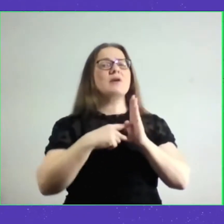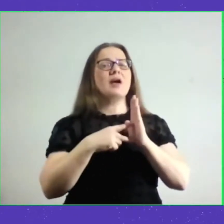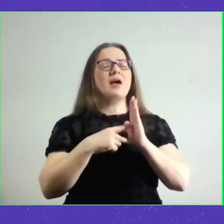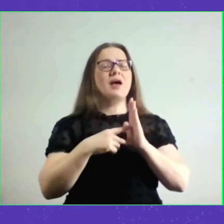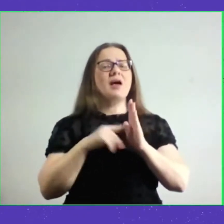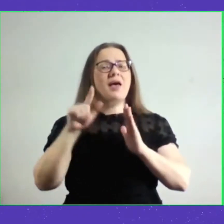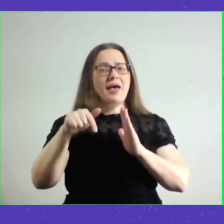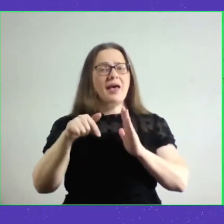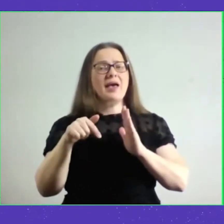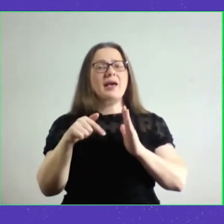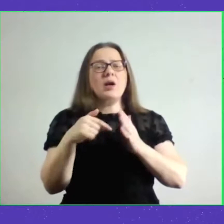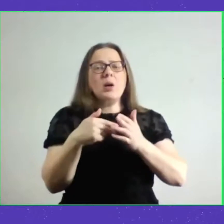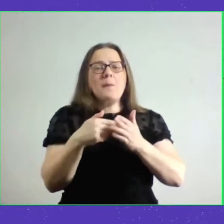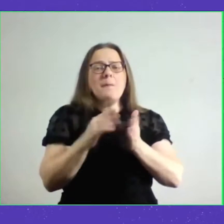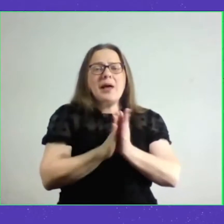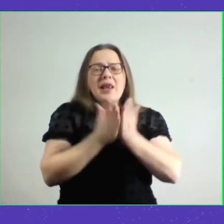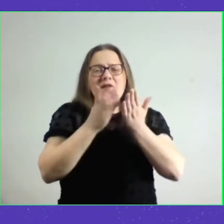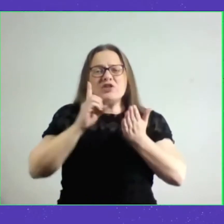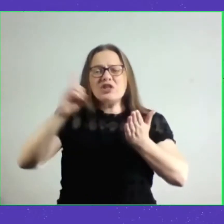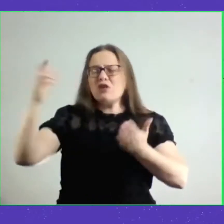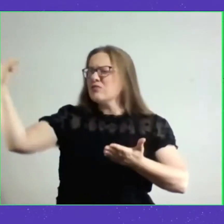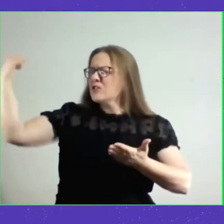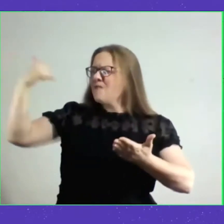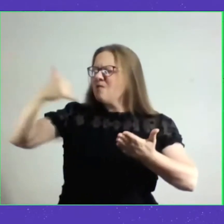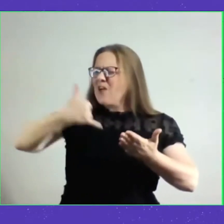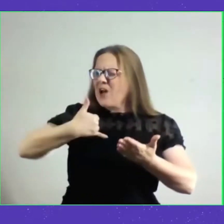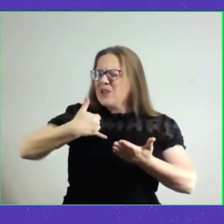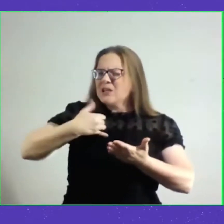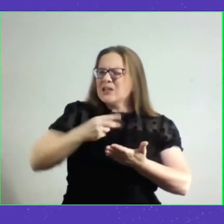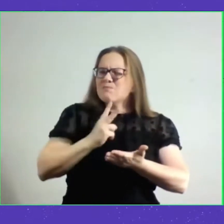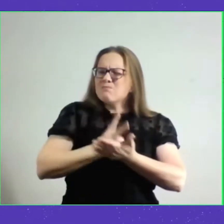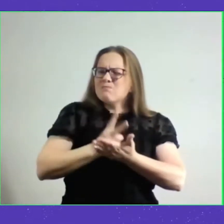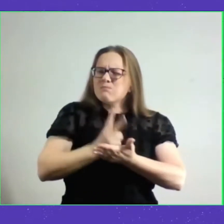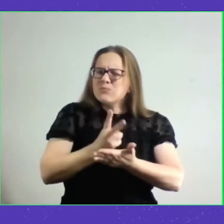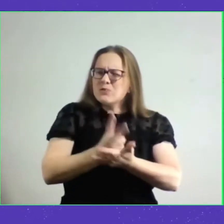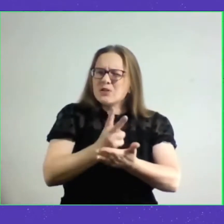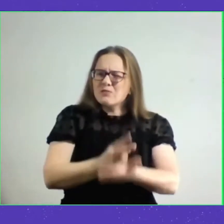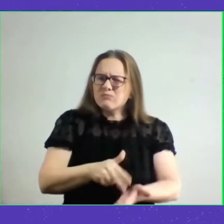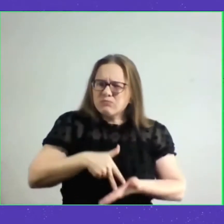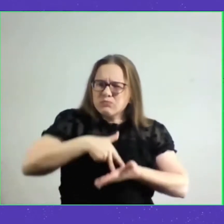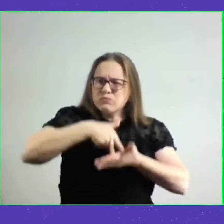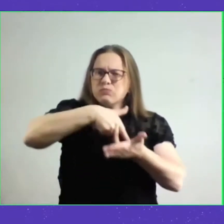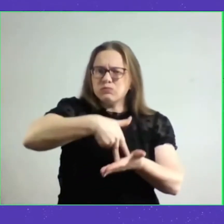vida. É isso que vai produzir algo real em mim e em você.